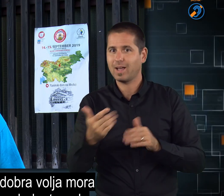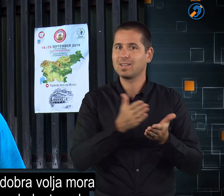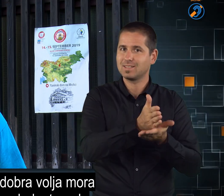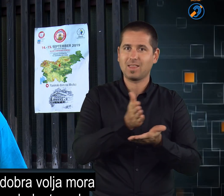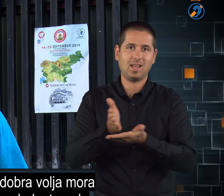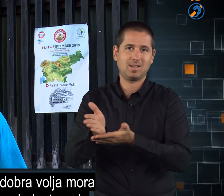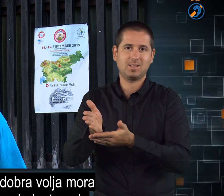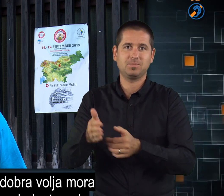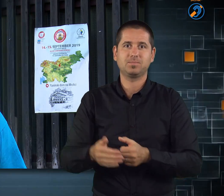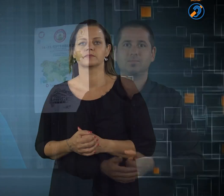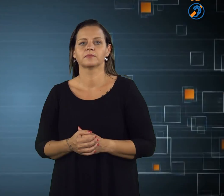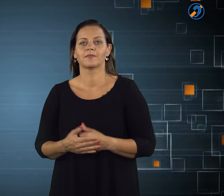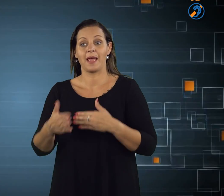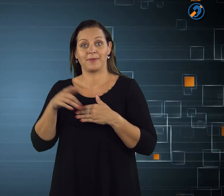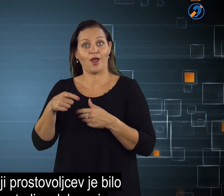straneh.